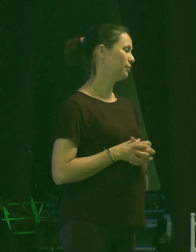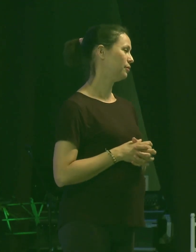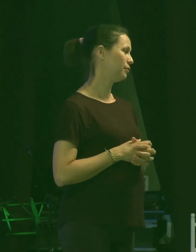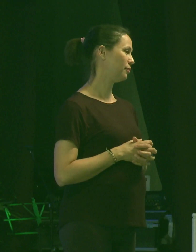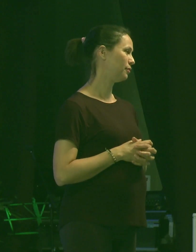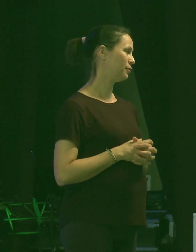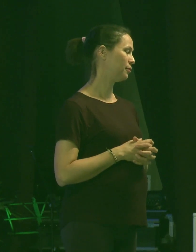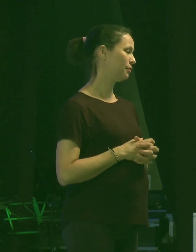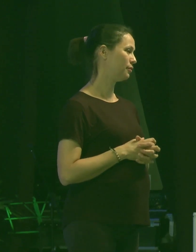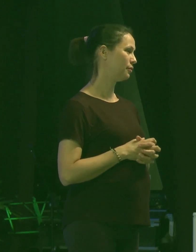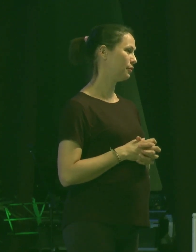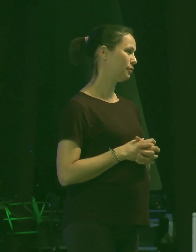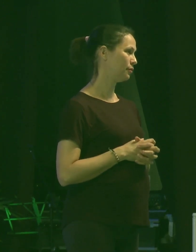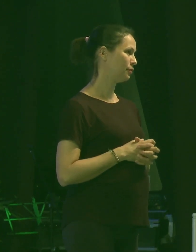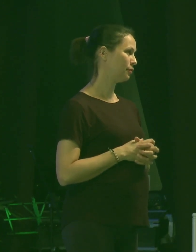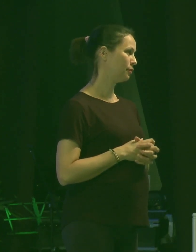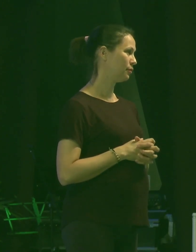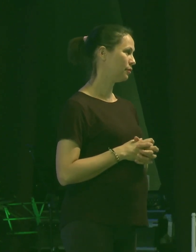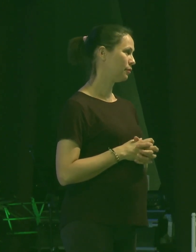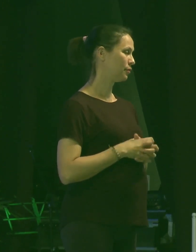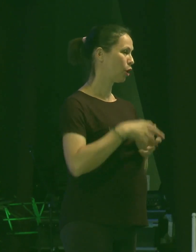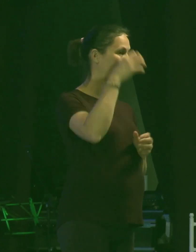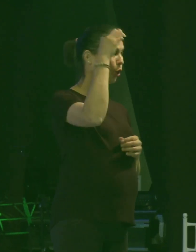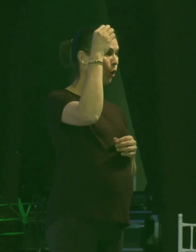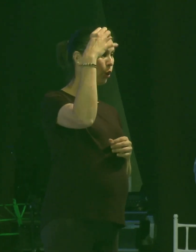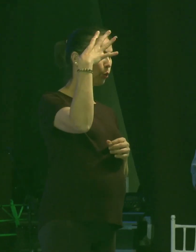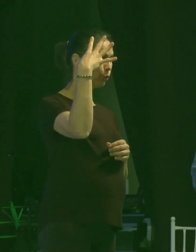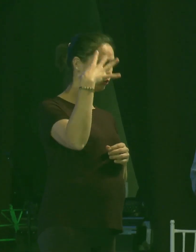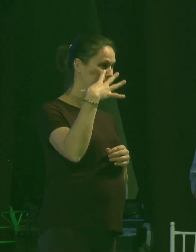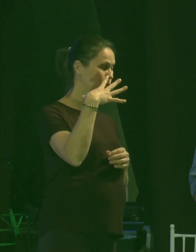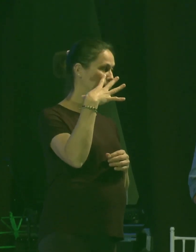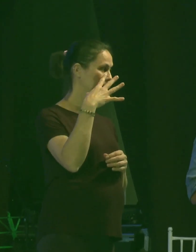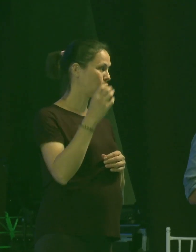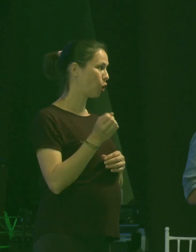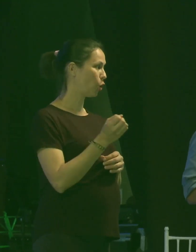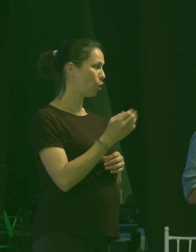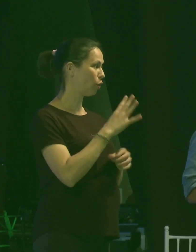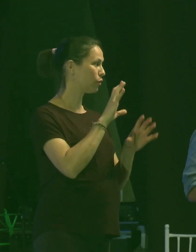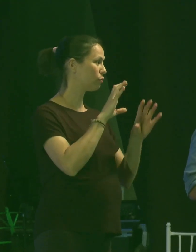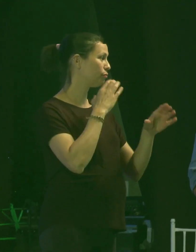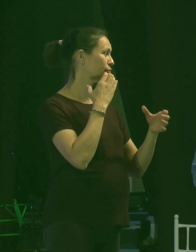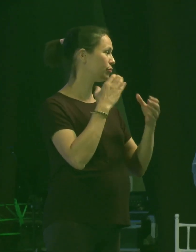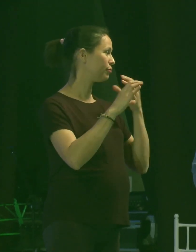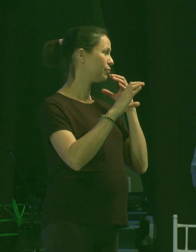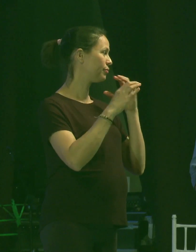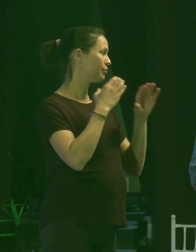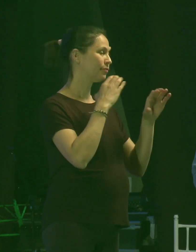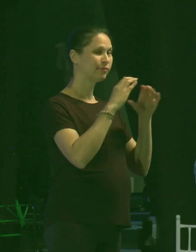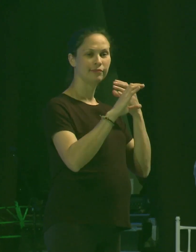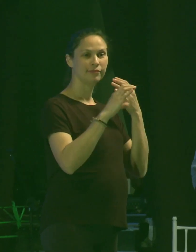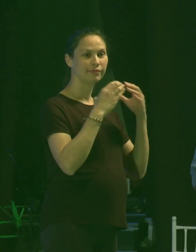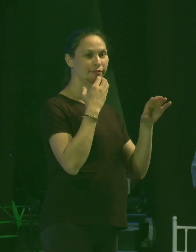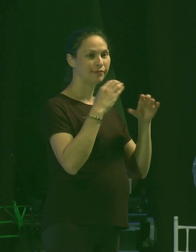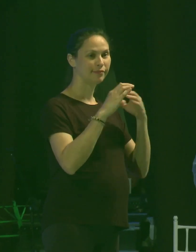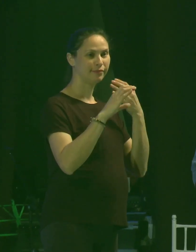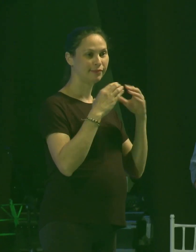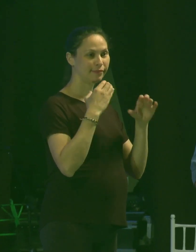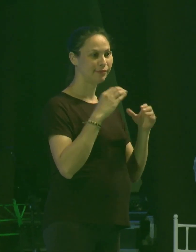Um chamamê. Luzes para um novo canto, grupo Vocal Querência.